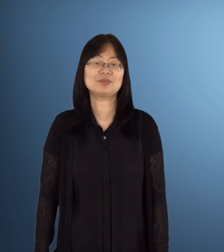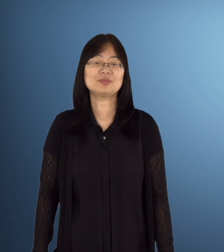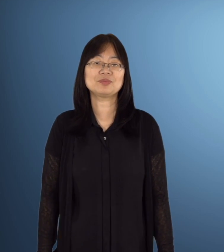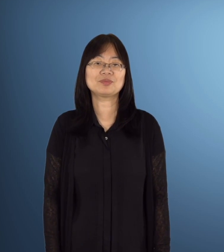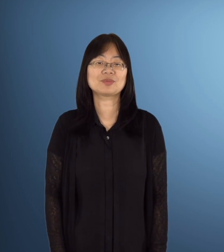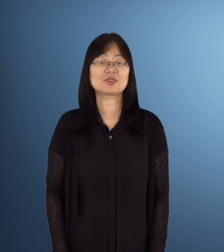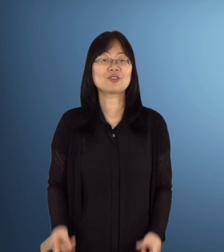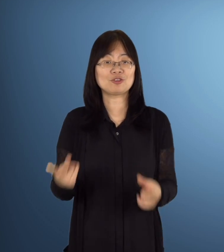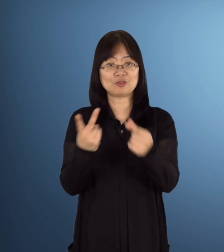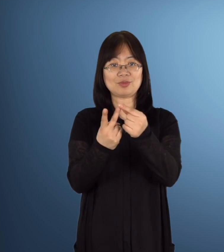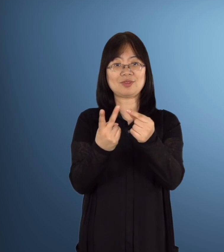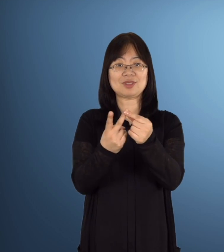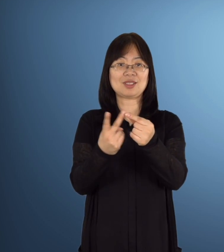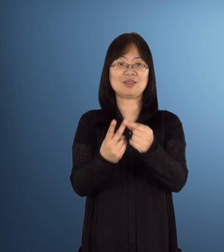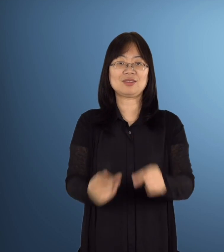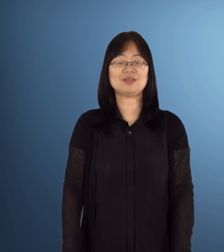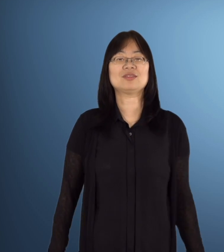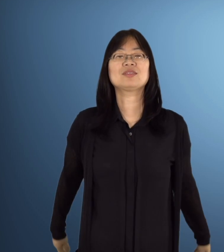두 번째